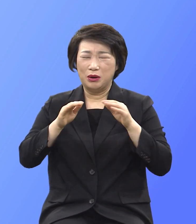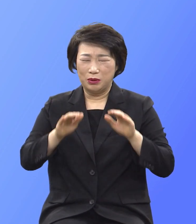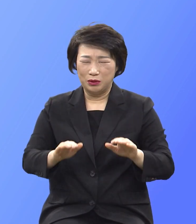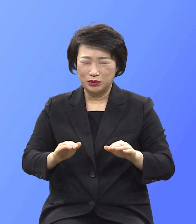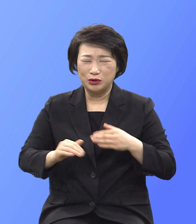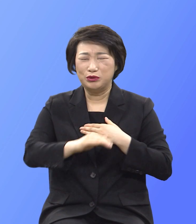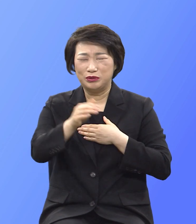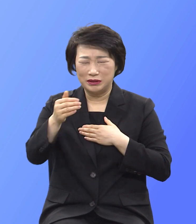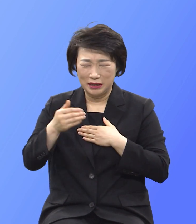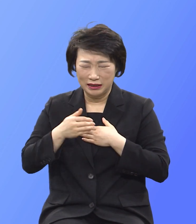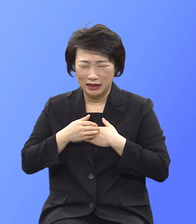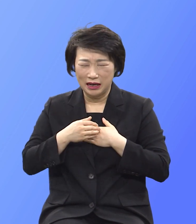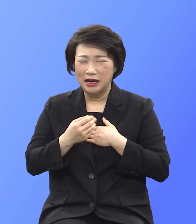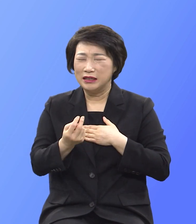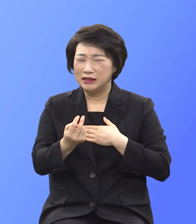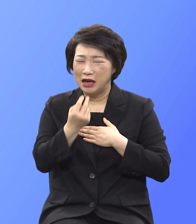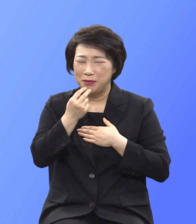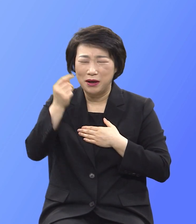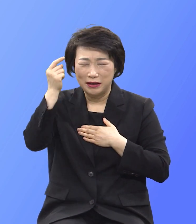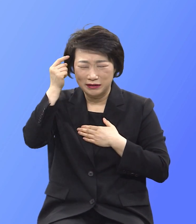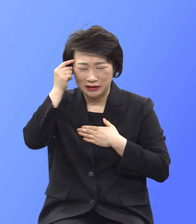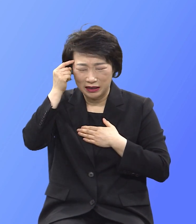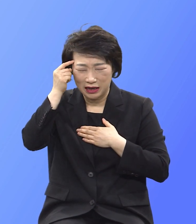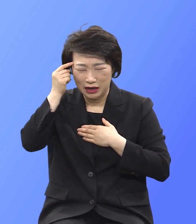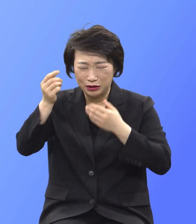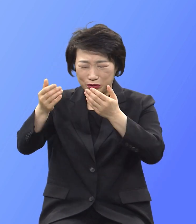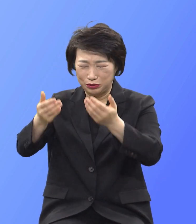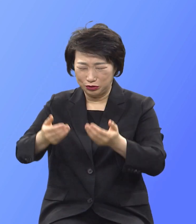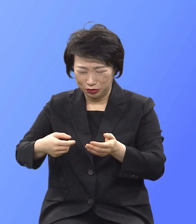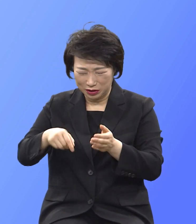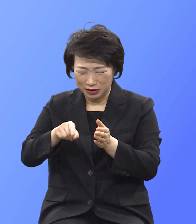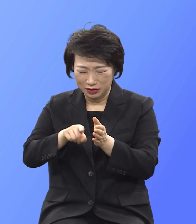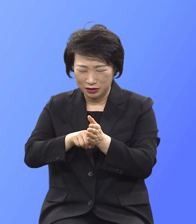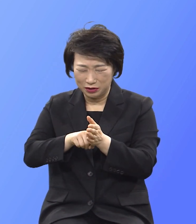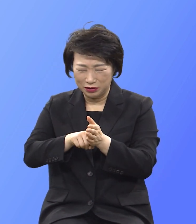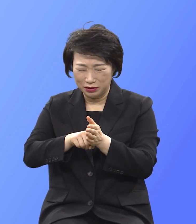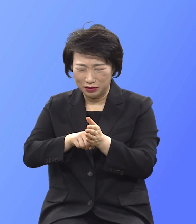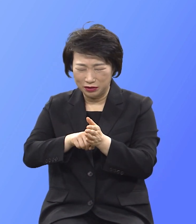오늘도 우리에게 생명의 생각을 주시려고